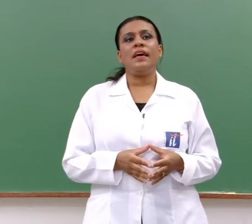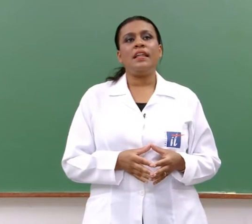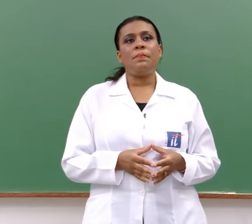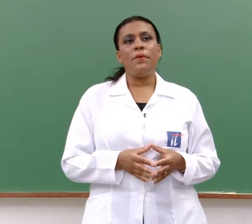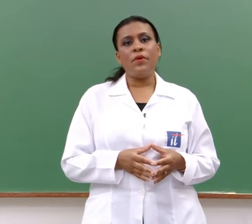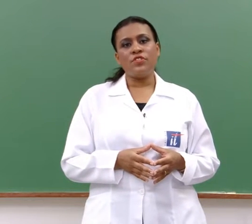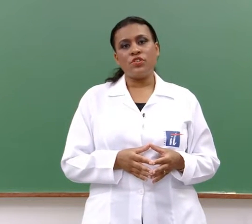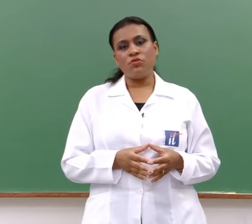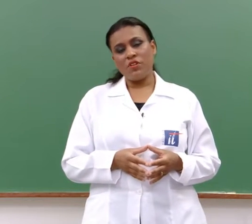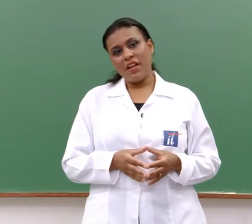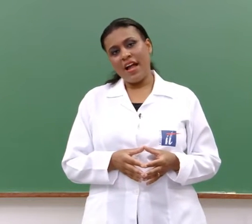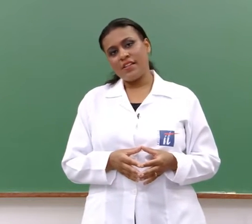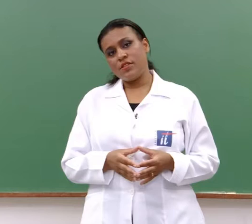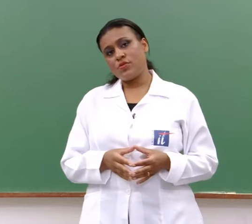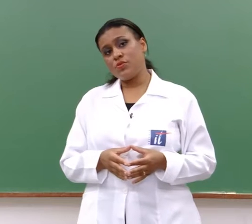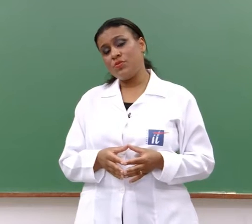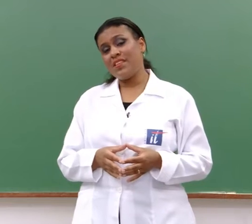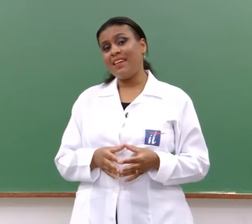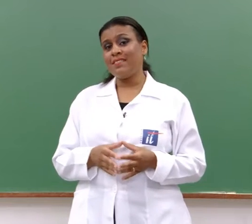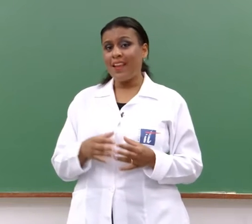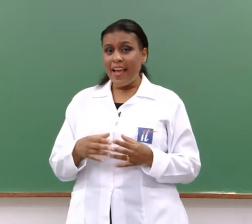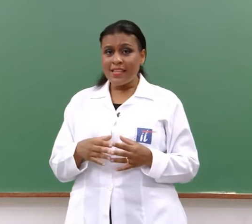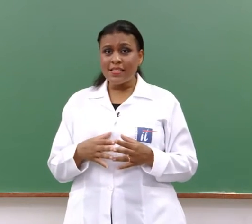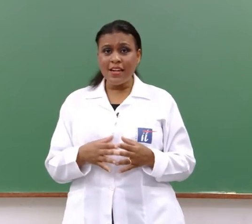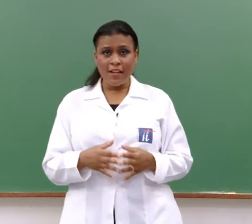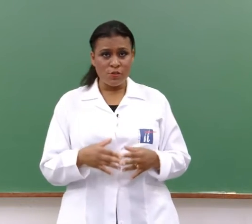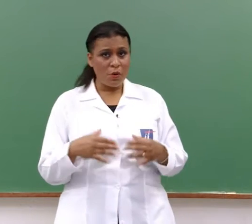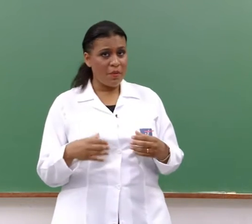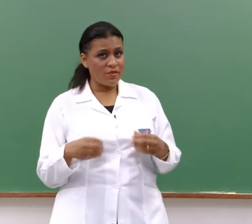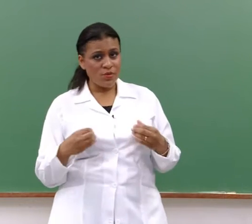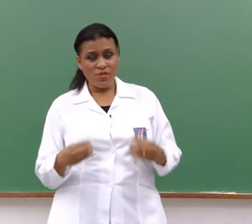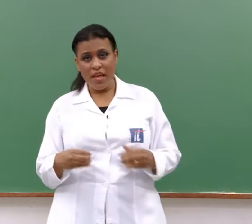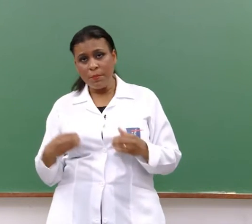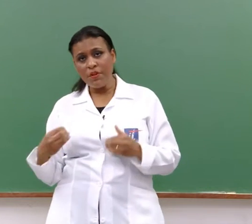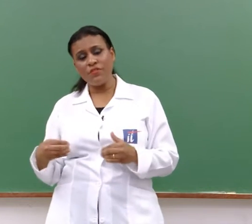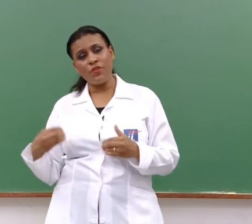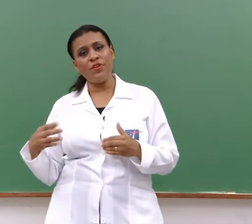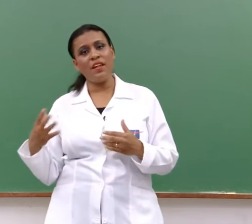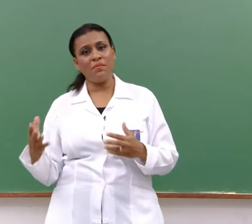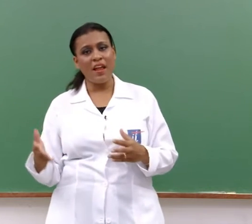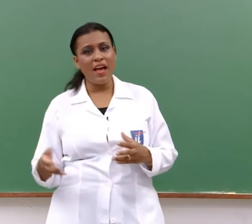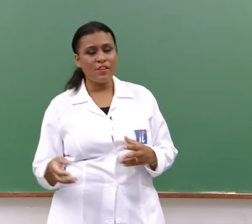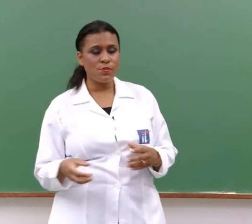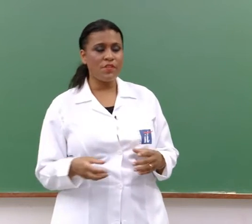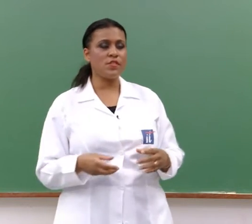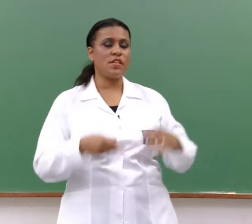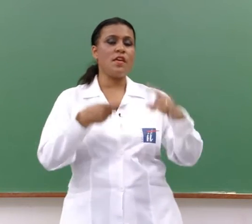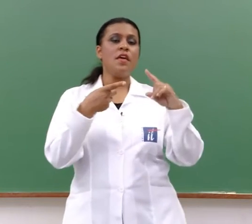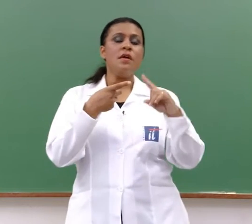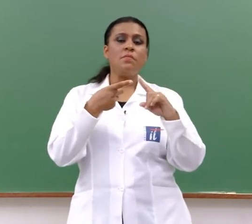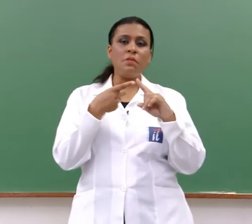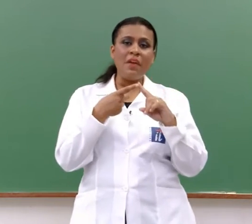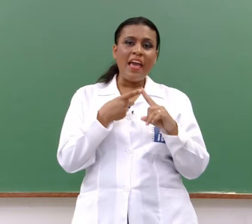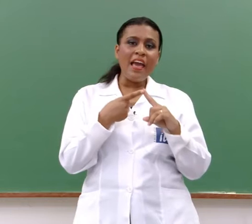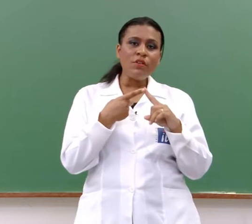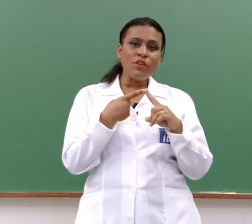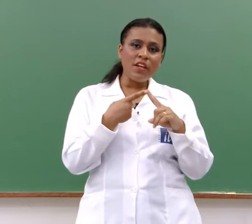ela pode tornar-se surda em 3 grandes momentos. Eu sempre vou relembrar isso para você. Primeiro